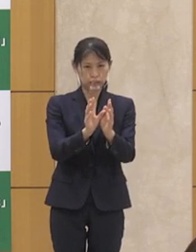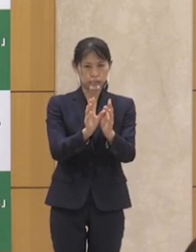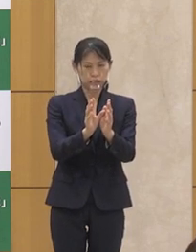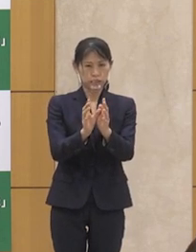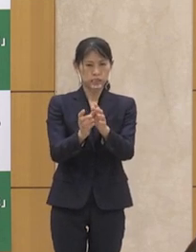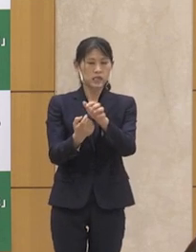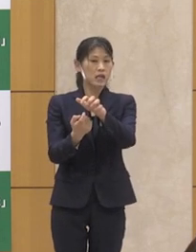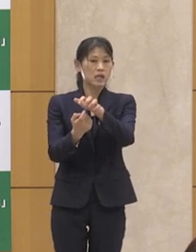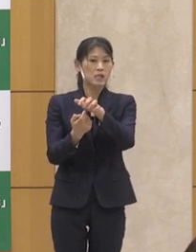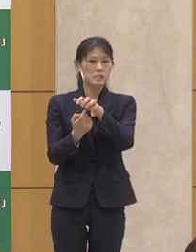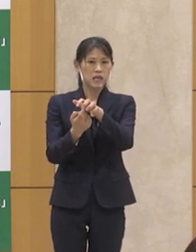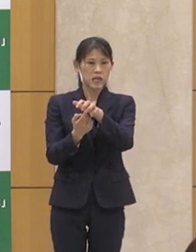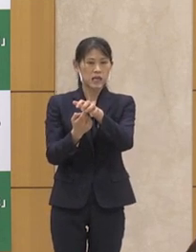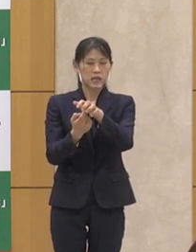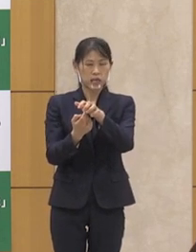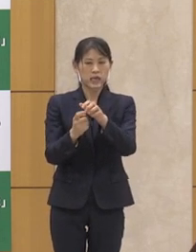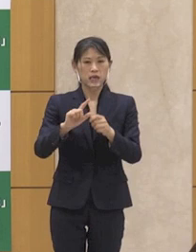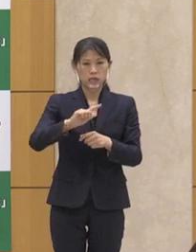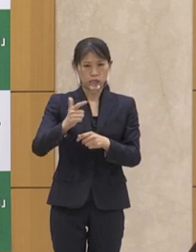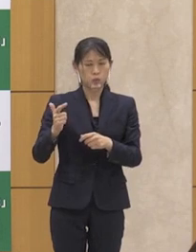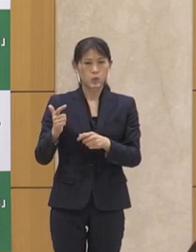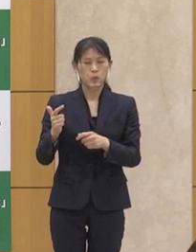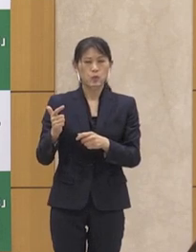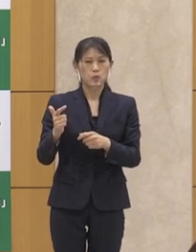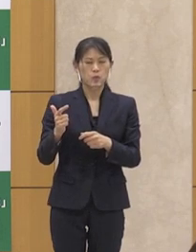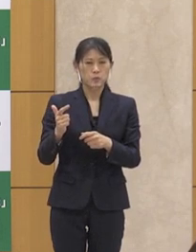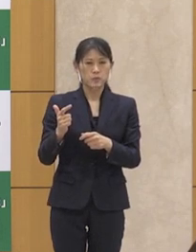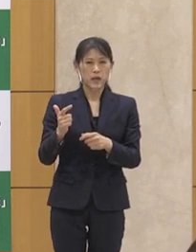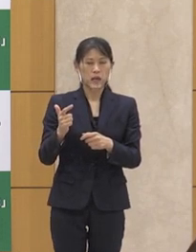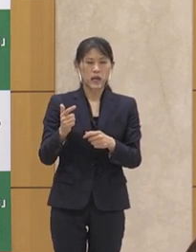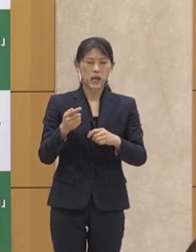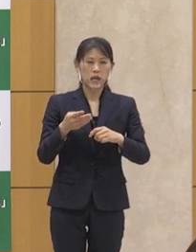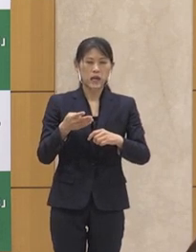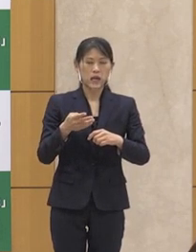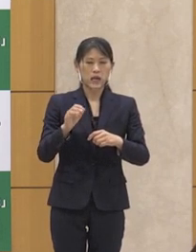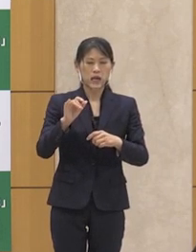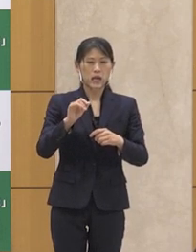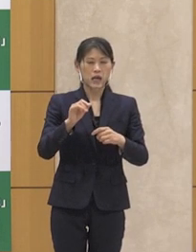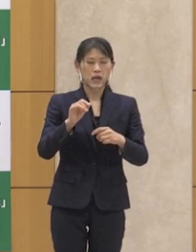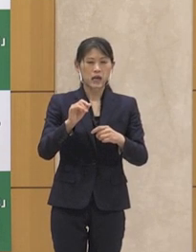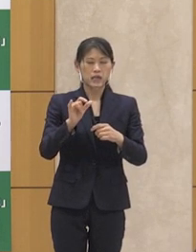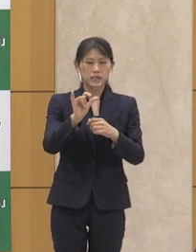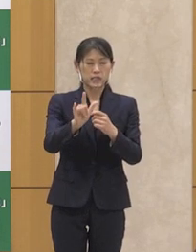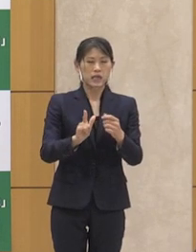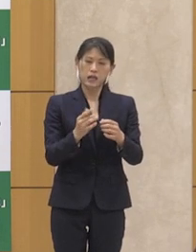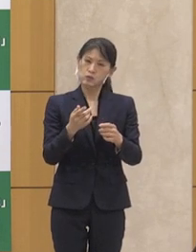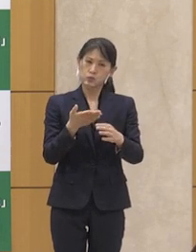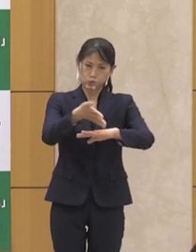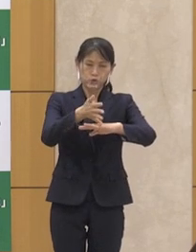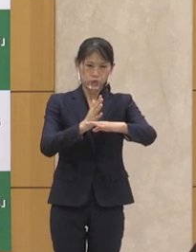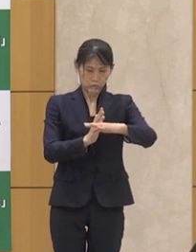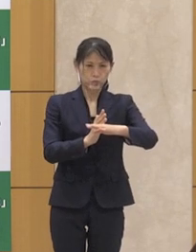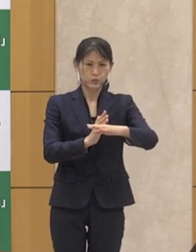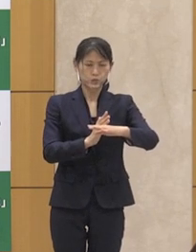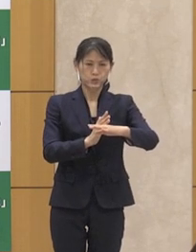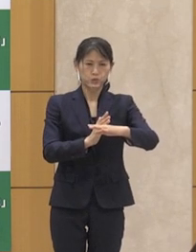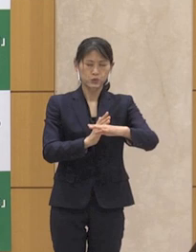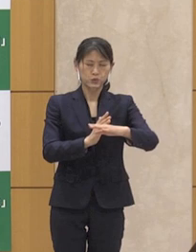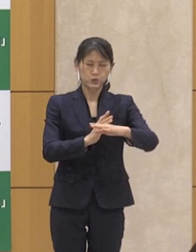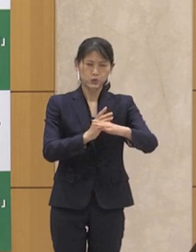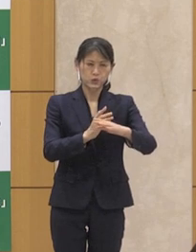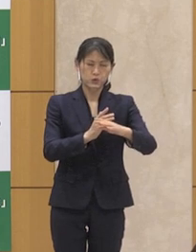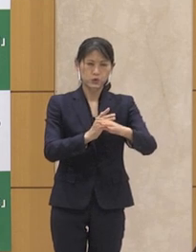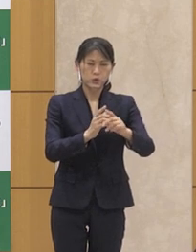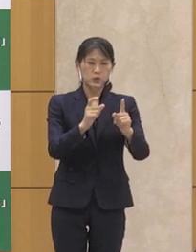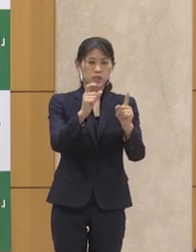また県婦人団体連絡協議会、 JR 四国、 NTT 西日本、加賀支店、県